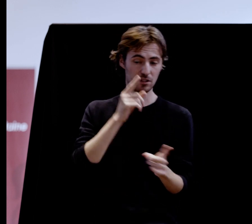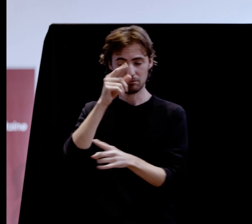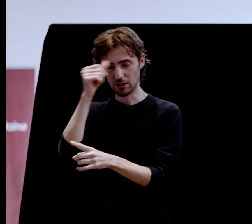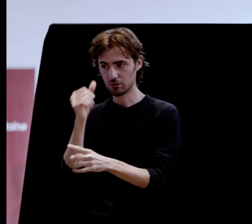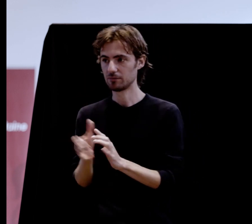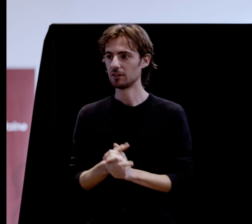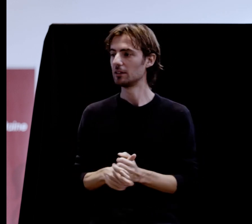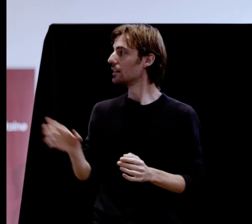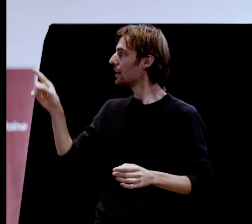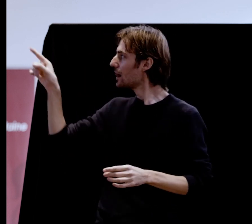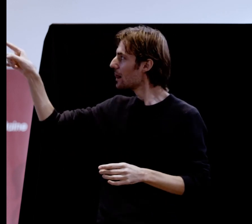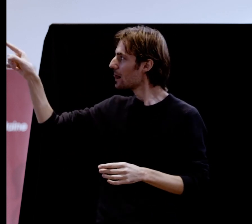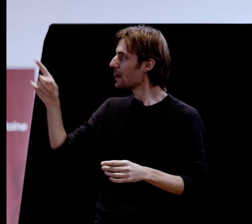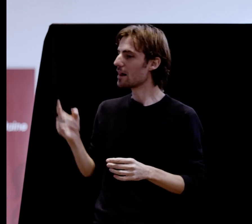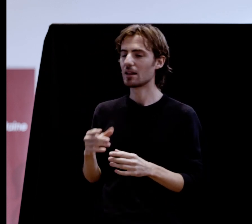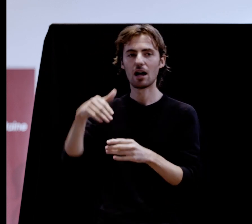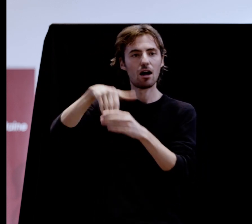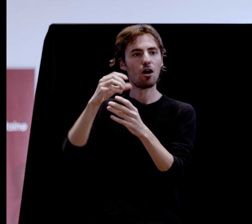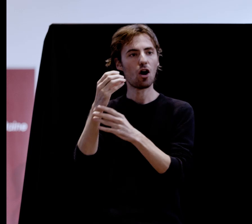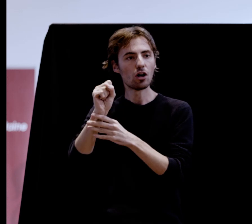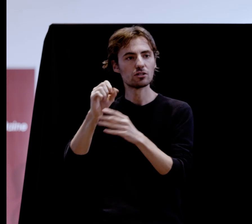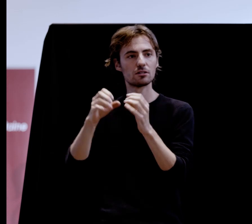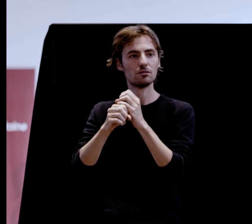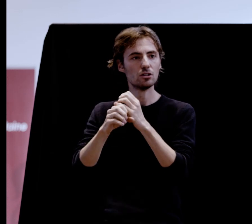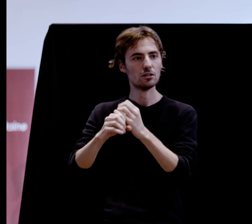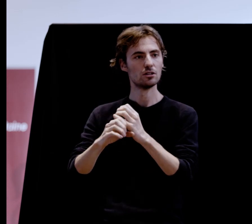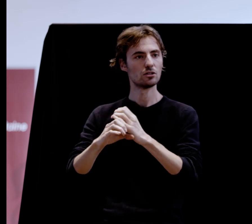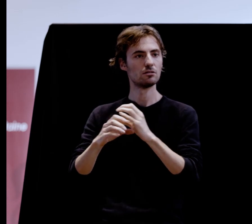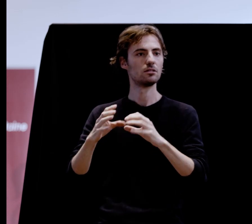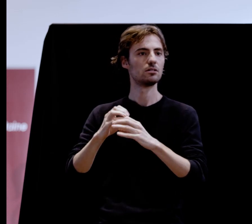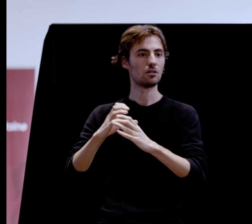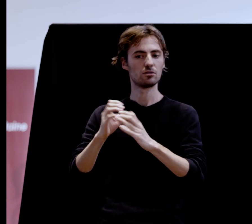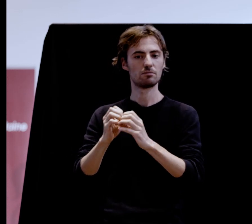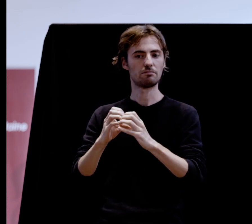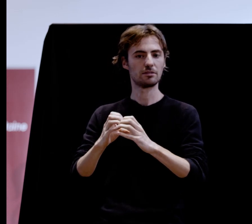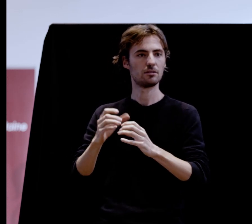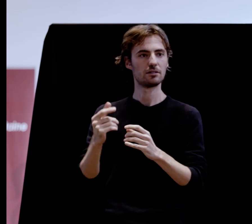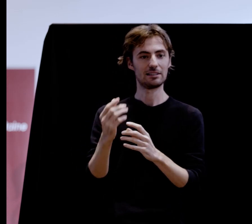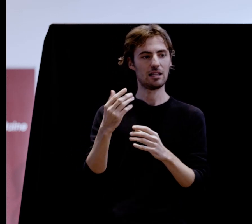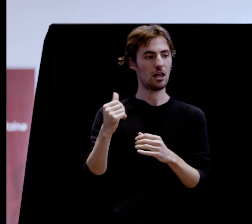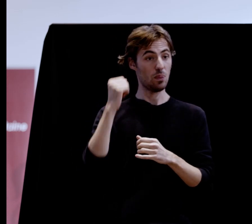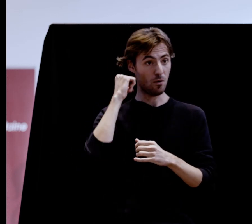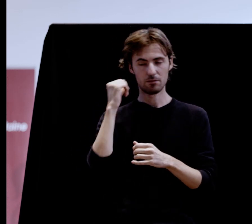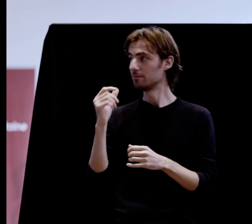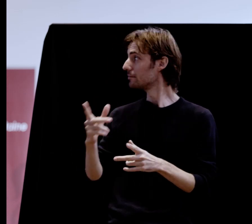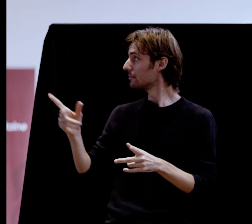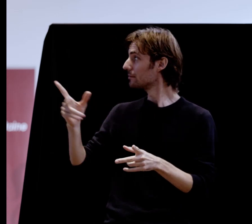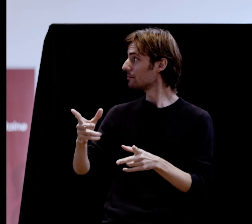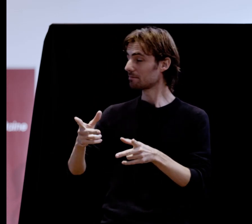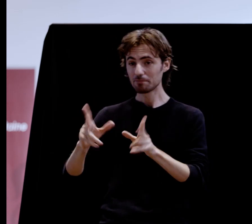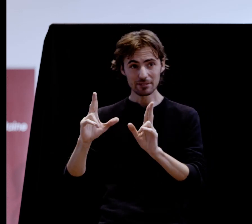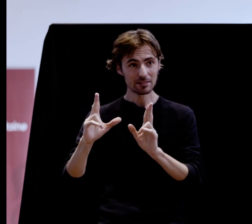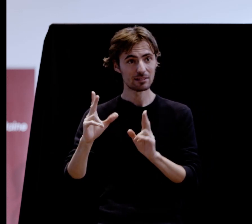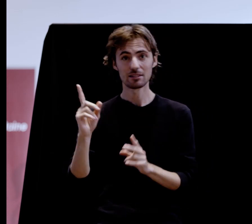qui représente la densité minérale osseuse au niveau du dos. Et vous voyez qu'au moment de la puberté, cette